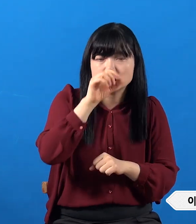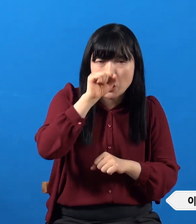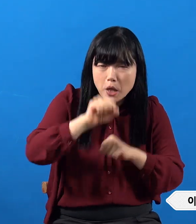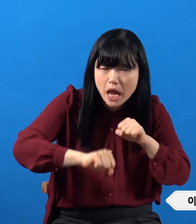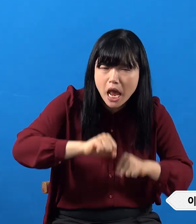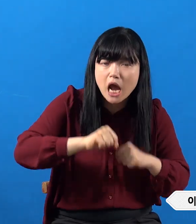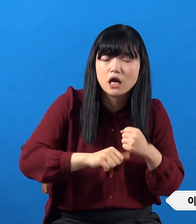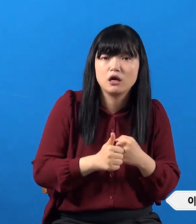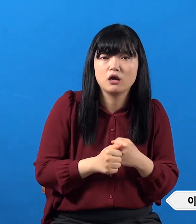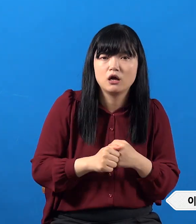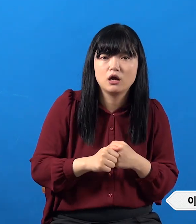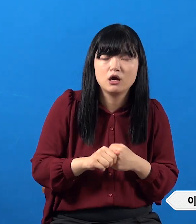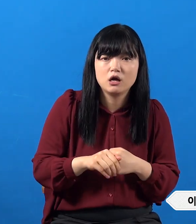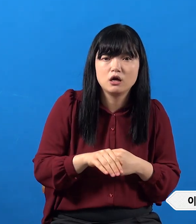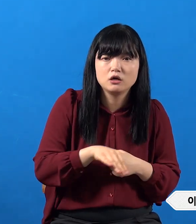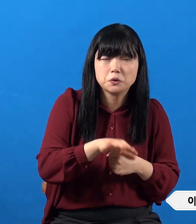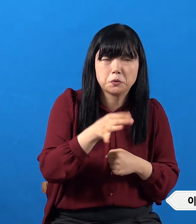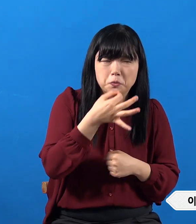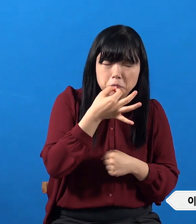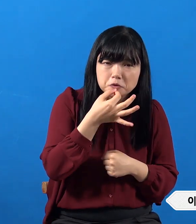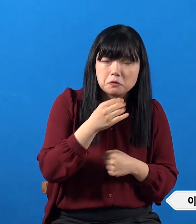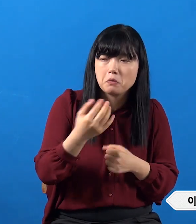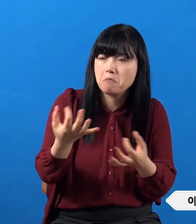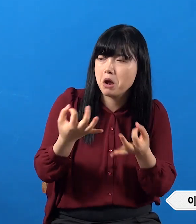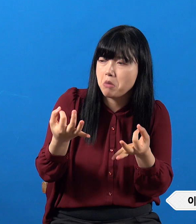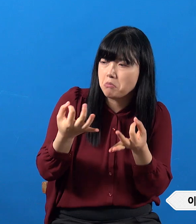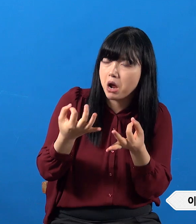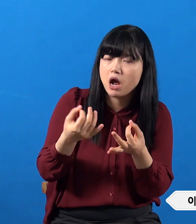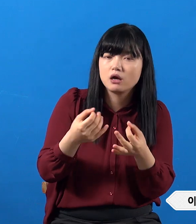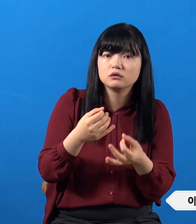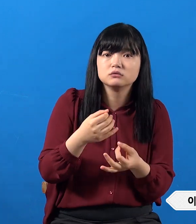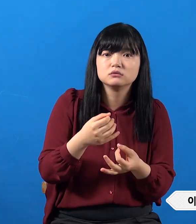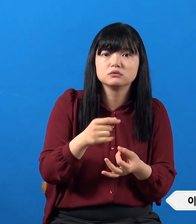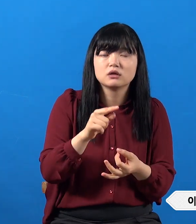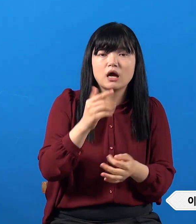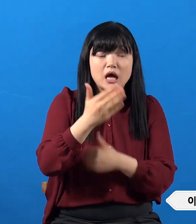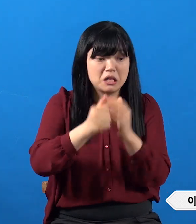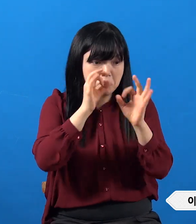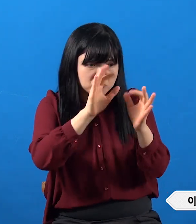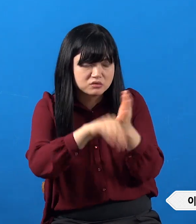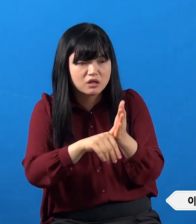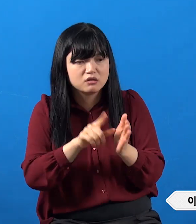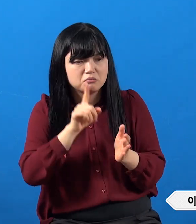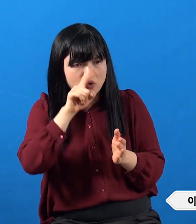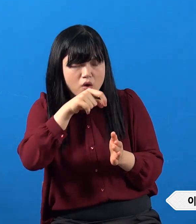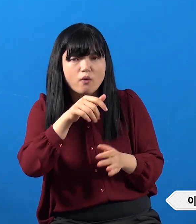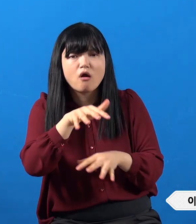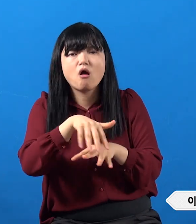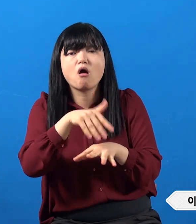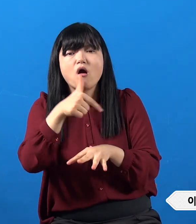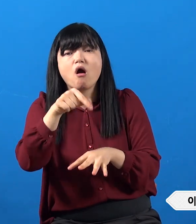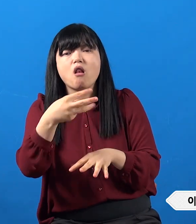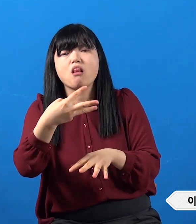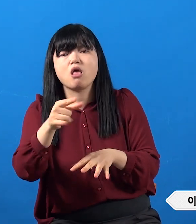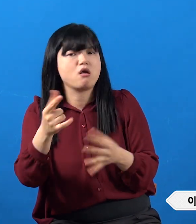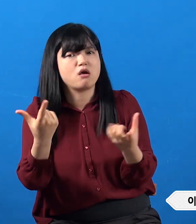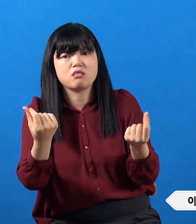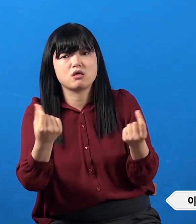선행, 우리의 선전용 자기의들, 하나님 보시기에는 걸레야. 그건 다 걸레에 지나지 않는단 말이죠.